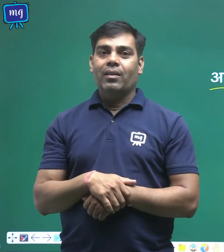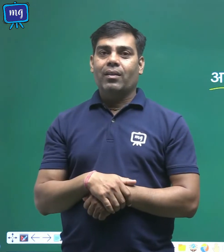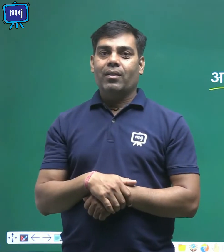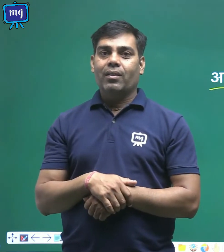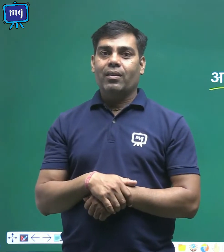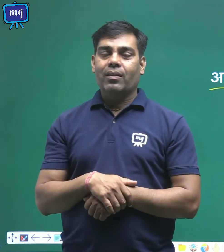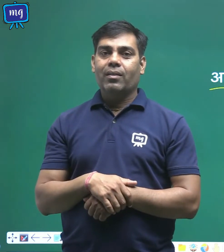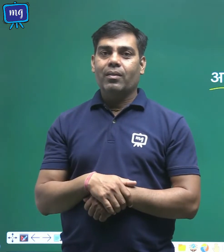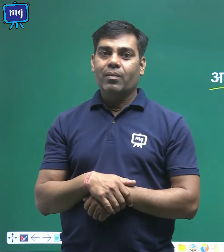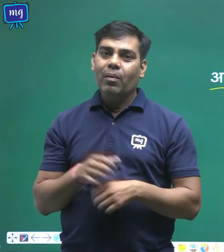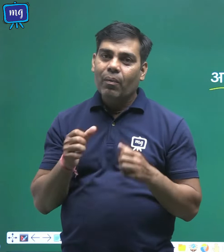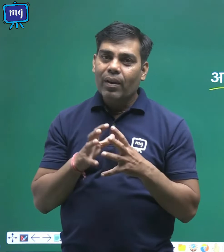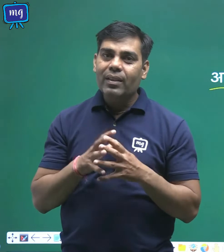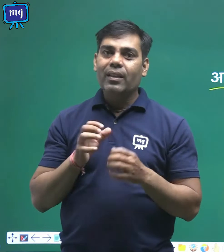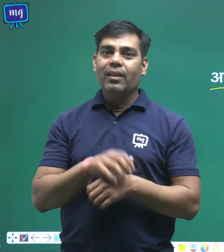फंस जाता है।